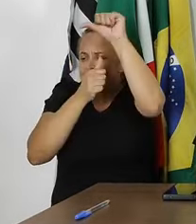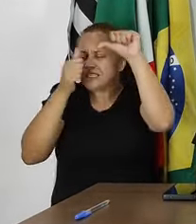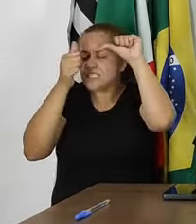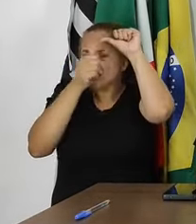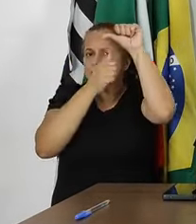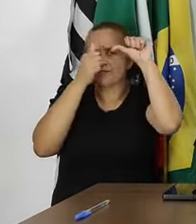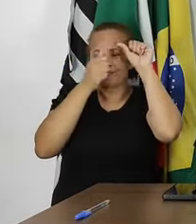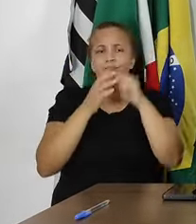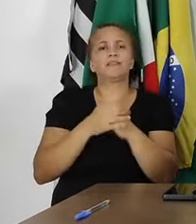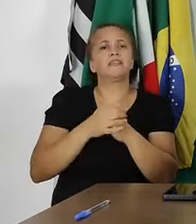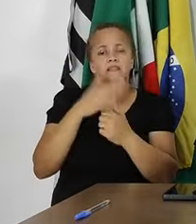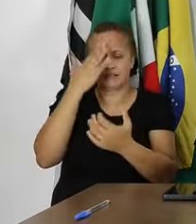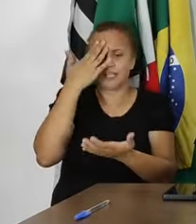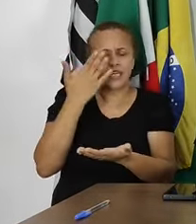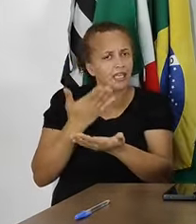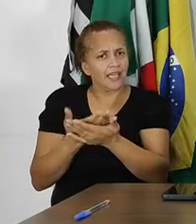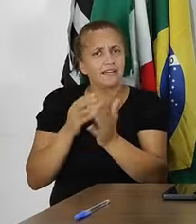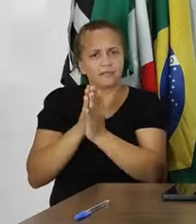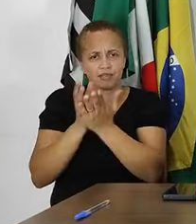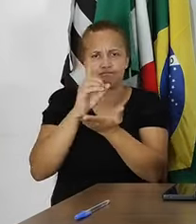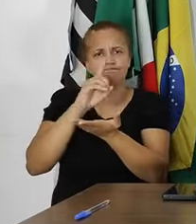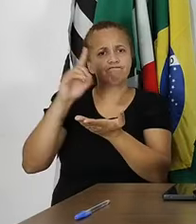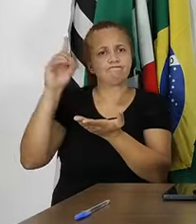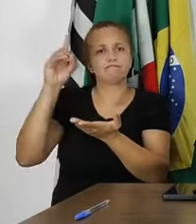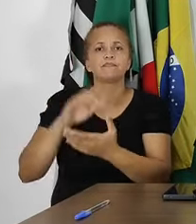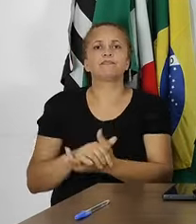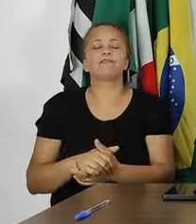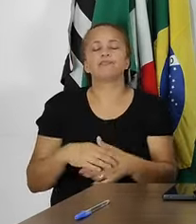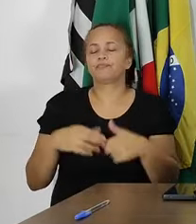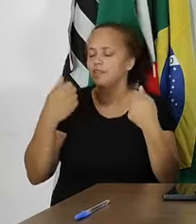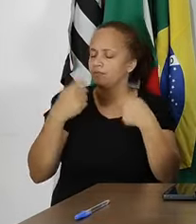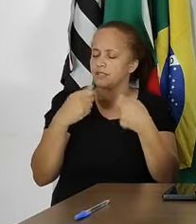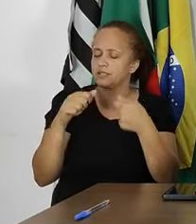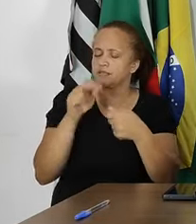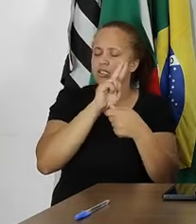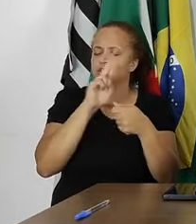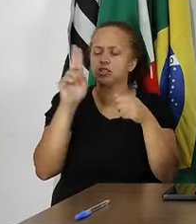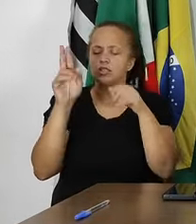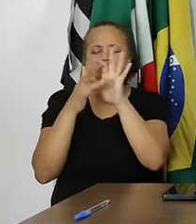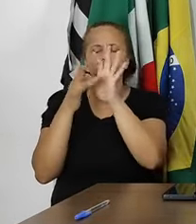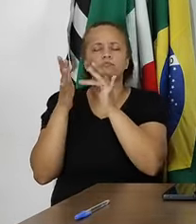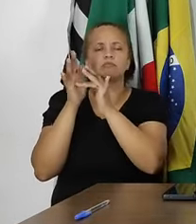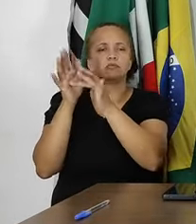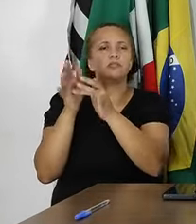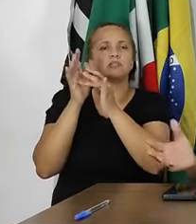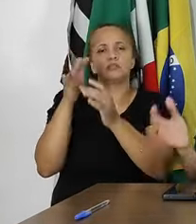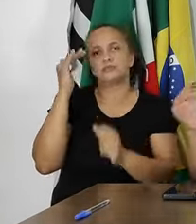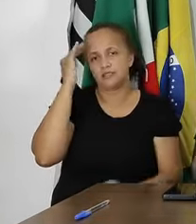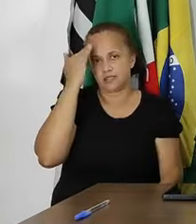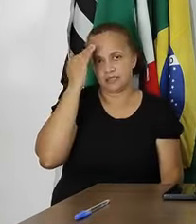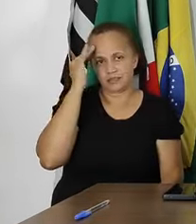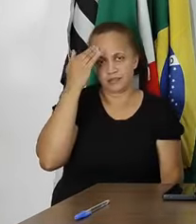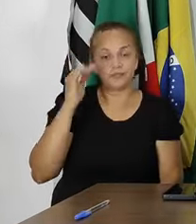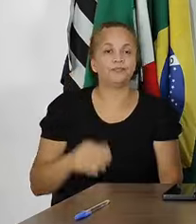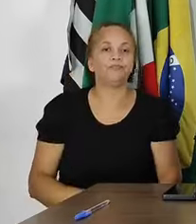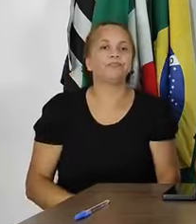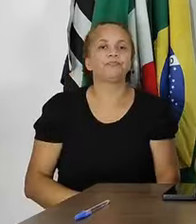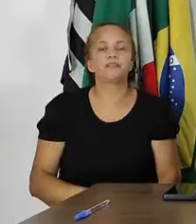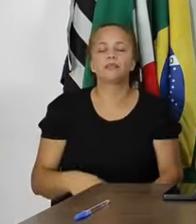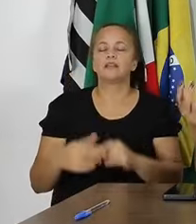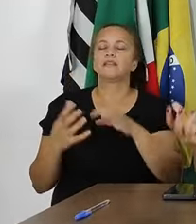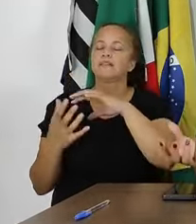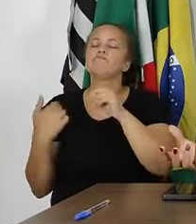na palavra. Então a gente precisa, no nome de Jesus Cristo, entender que, embora nós estamos neste mundo,